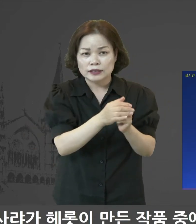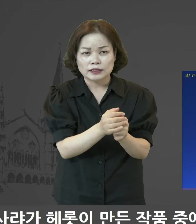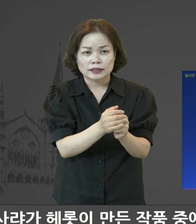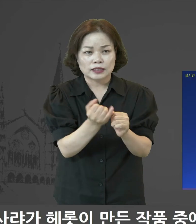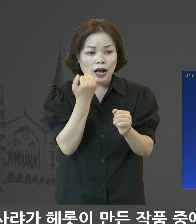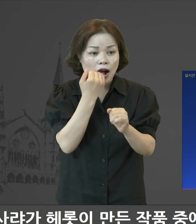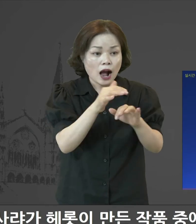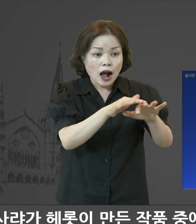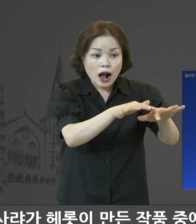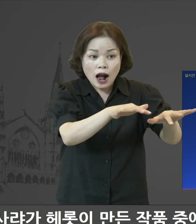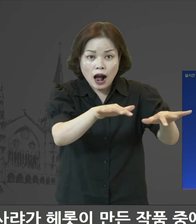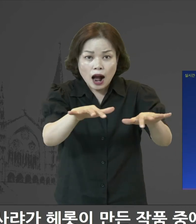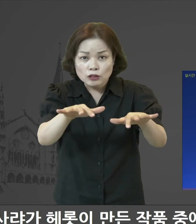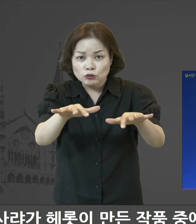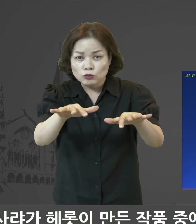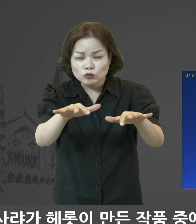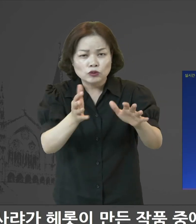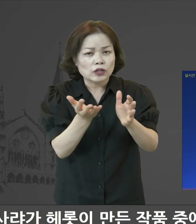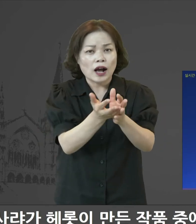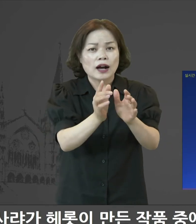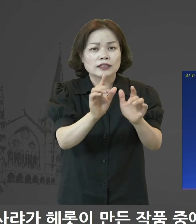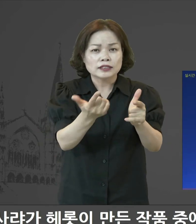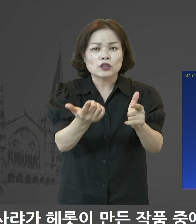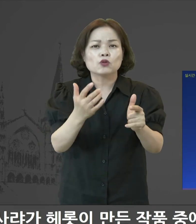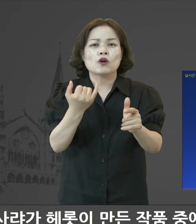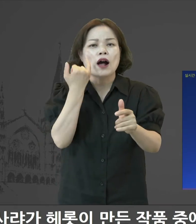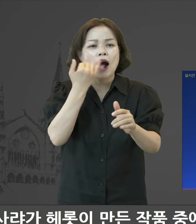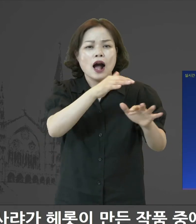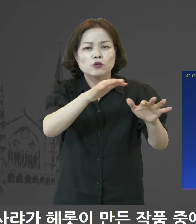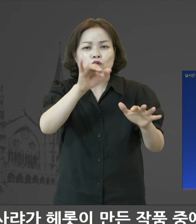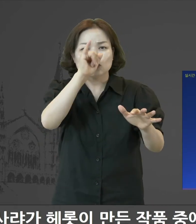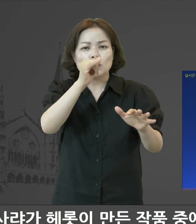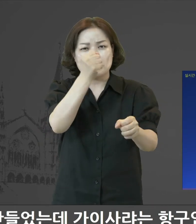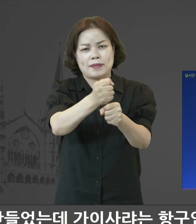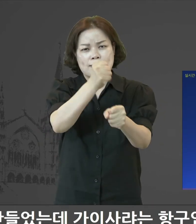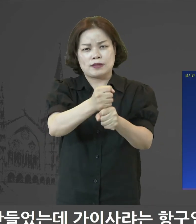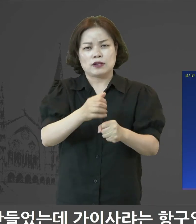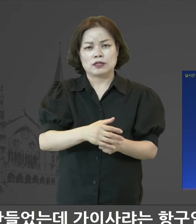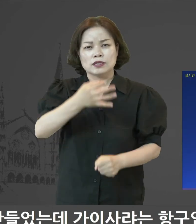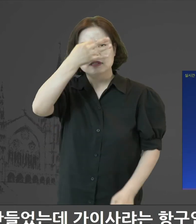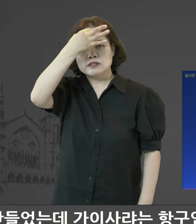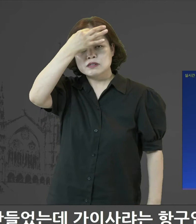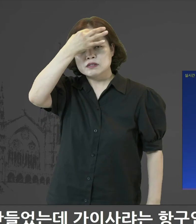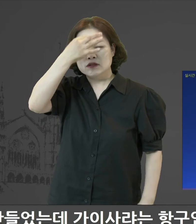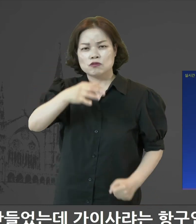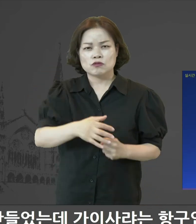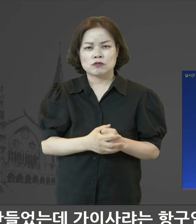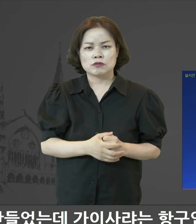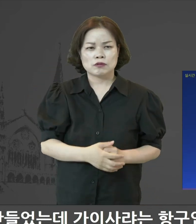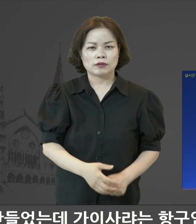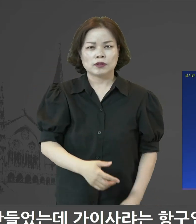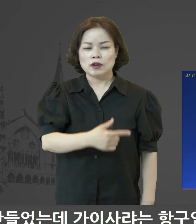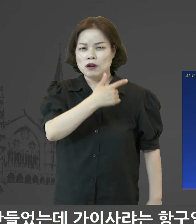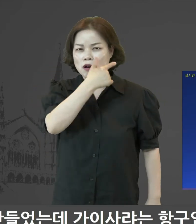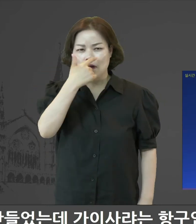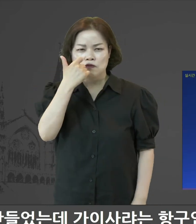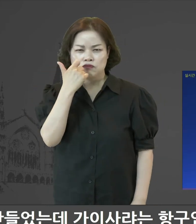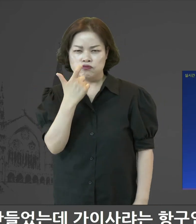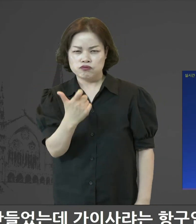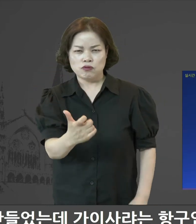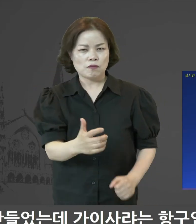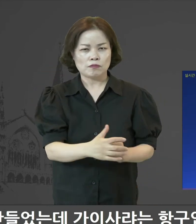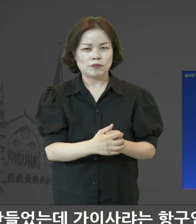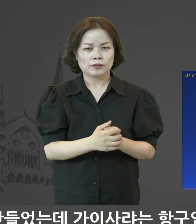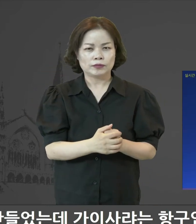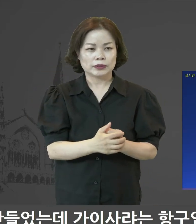거예요. 로마의 이 기술로. 그래서 그 경관은 무척 멋있습니다. 항구짜리가 아닌